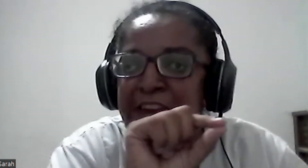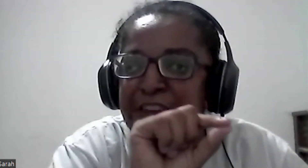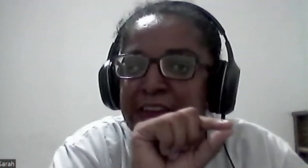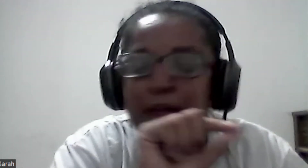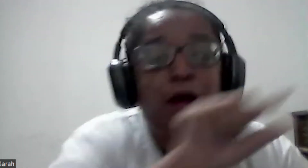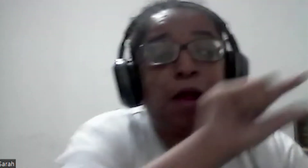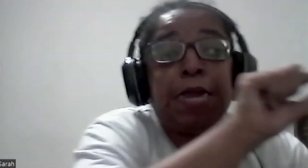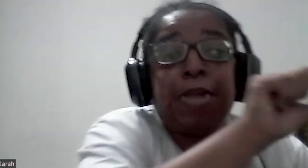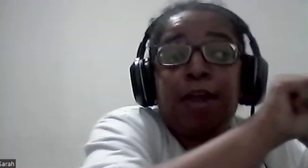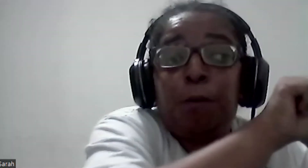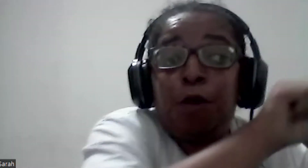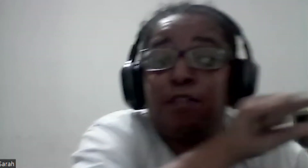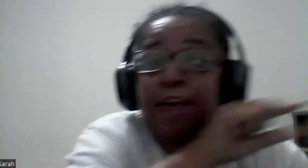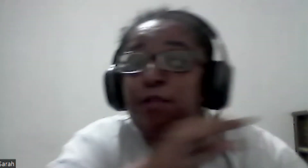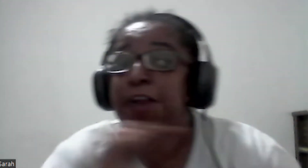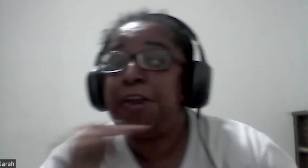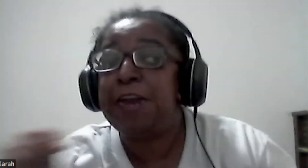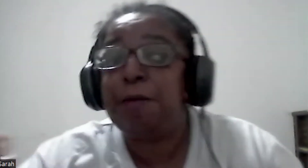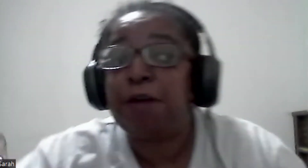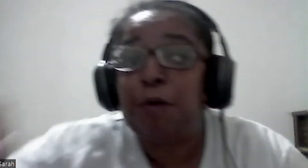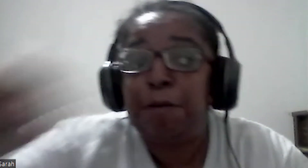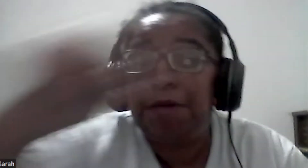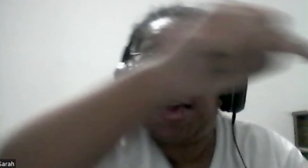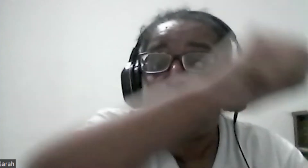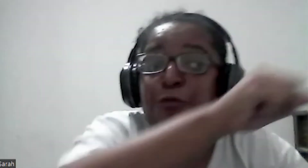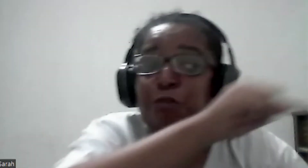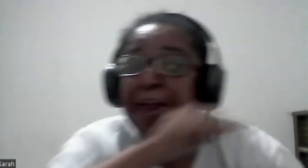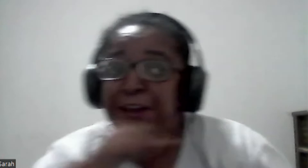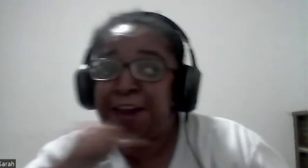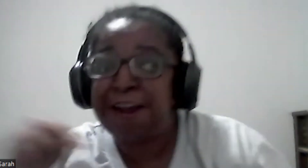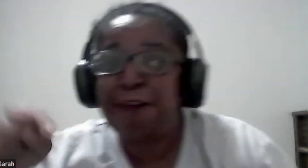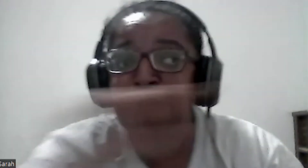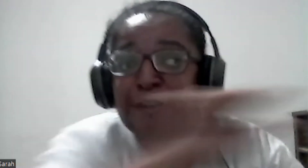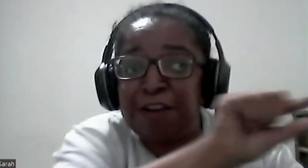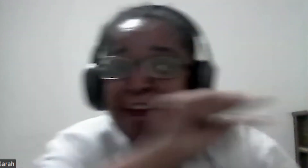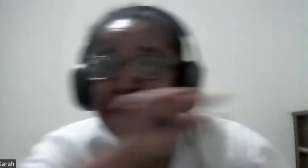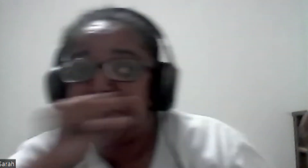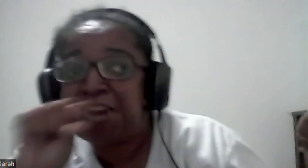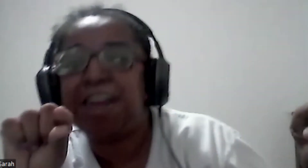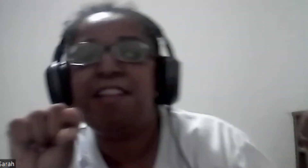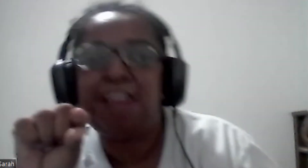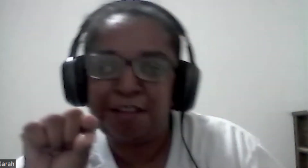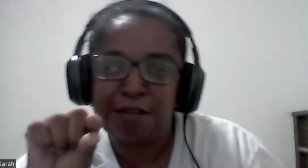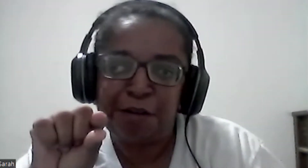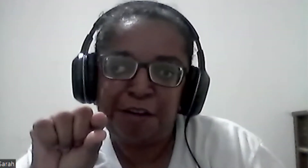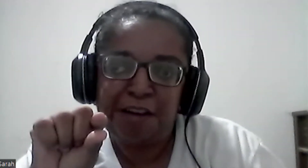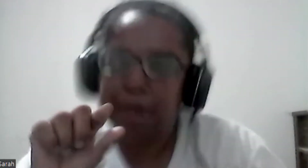fez. Entenda o processo, a dinâmica, o ambiente. Você entendendo isso, você vai chegar onde ele quer dizer. Ela olhou